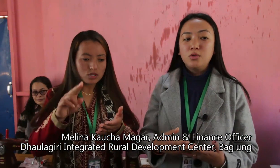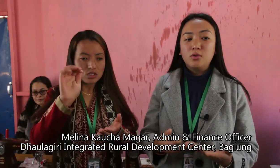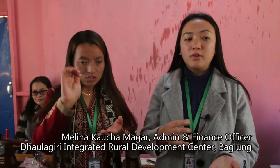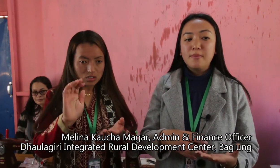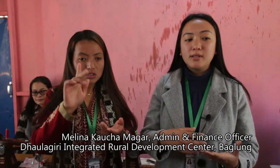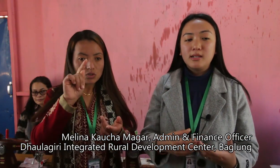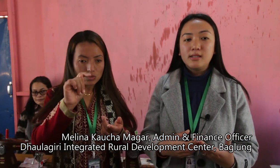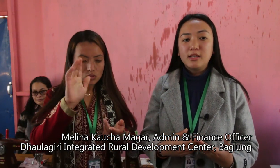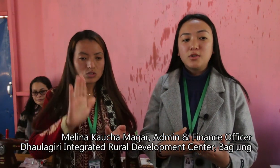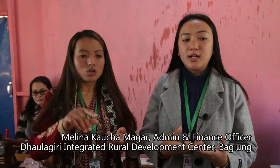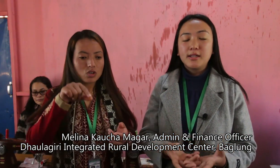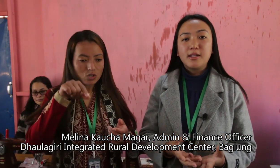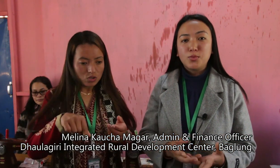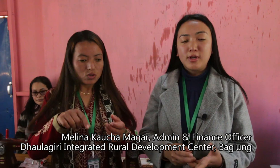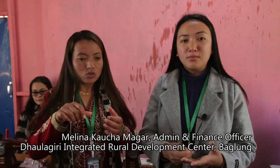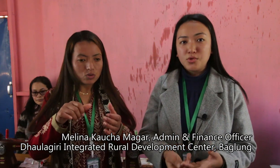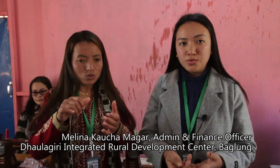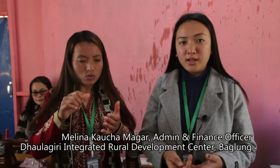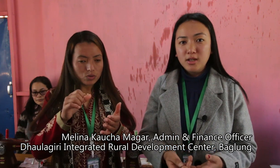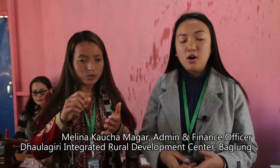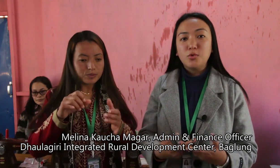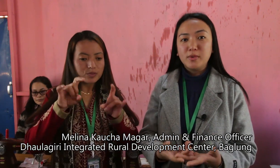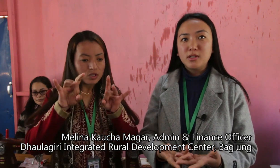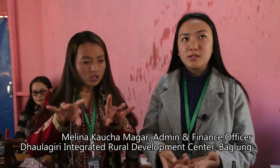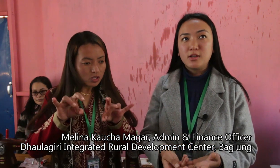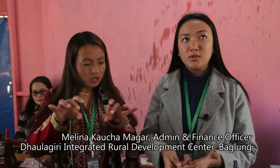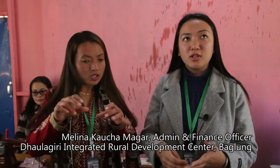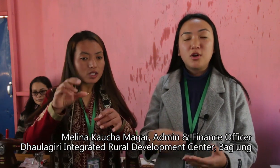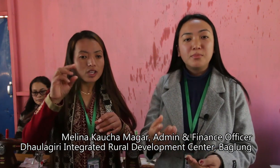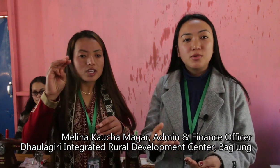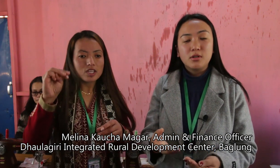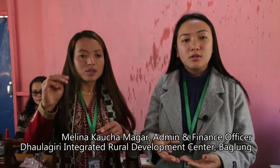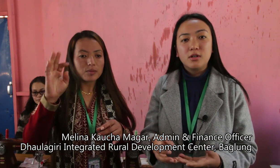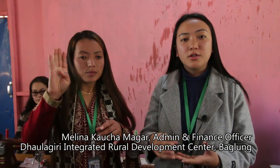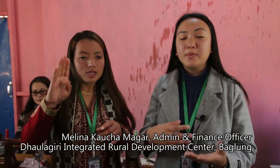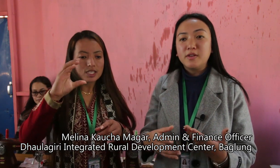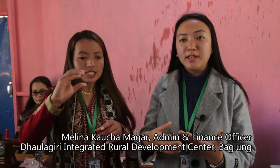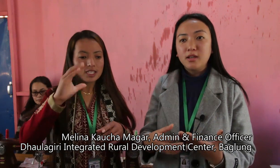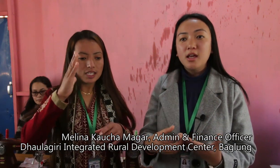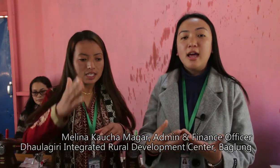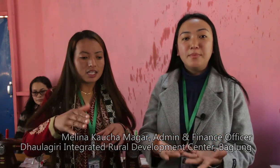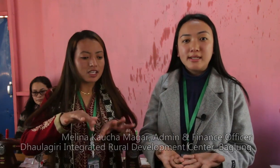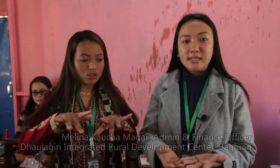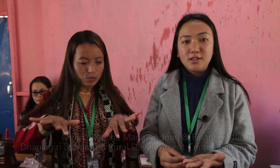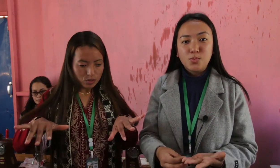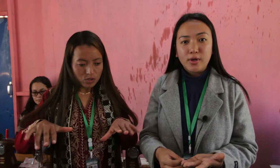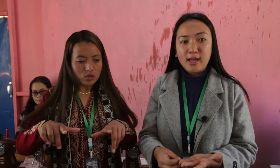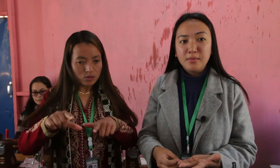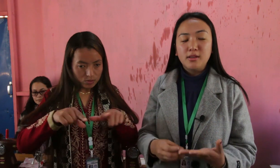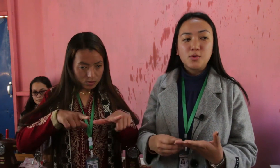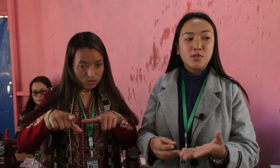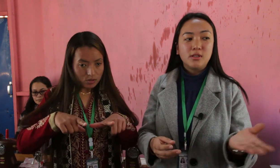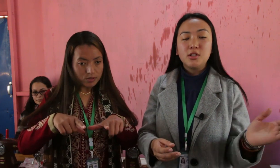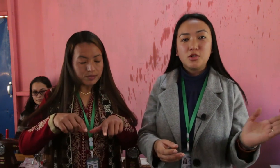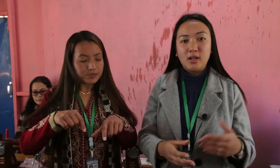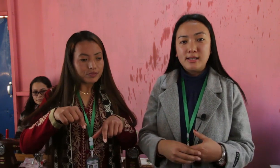यो एम्बेसीले चाहिँ यो डाइरेक्ट एड प्रोग्राम थ्रु होइन अरू पनि जस्तै हुन्छ नि कम्प्युटर रिपेयरिङ एन्ड मेन्टेनेन्स प्रोग्राम